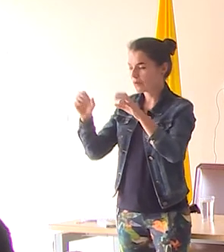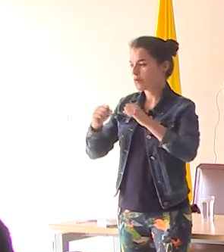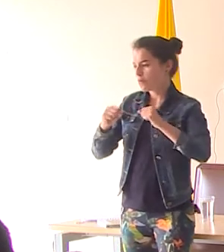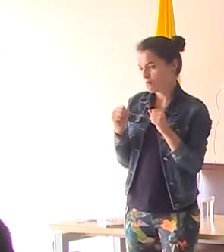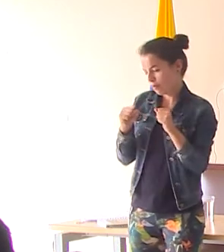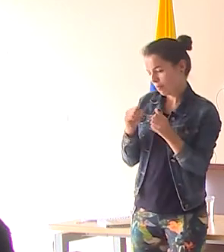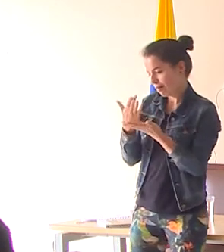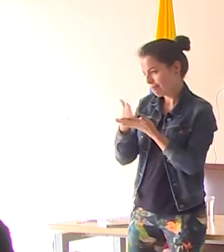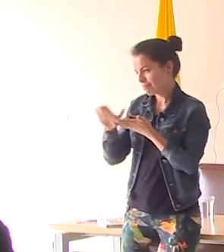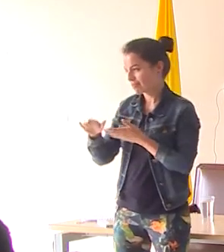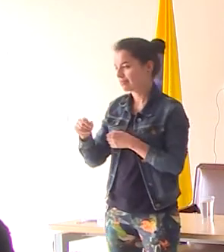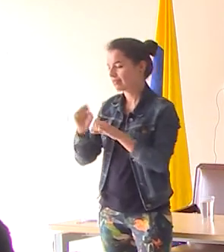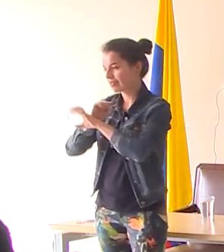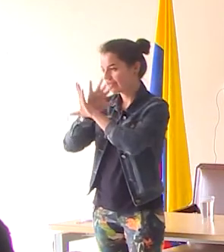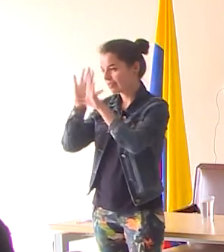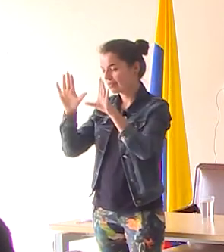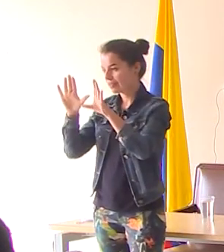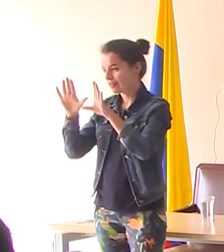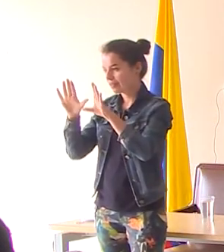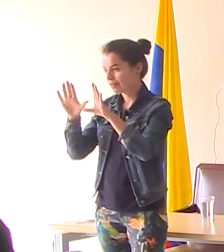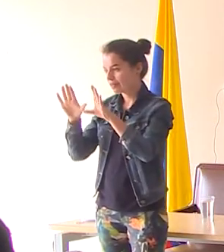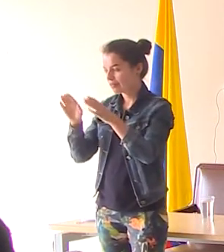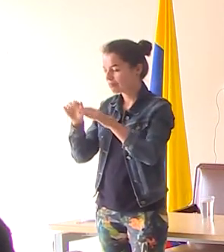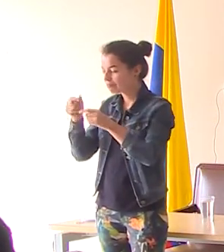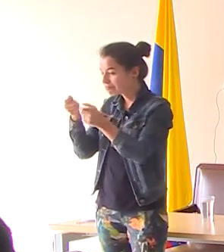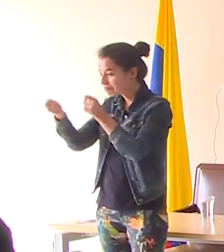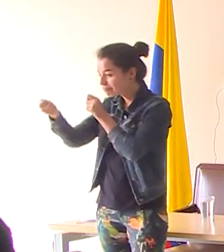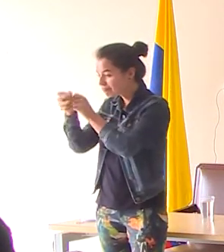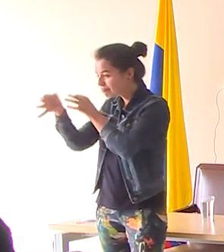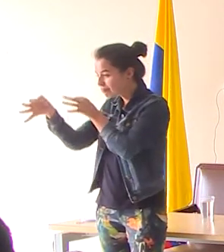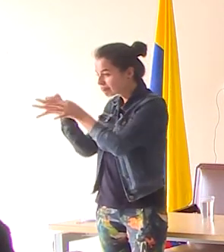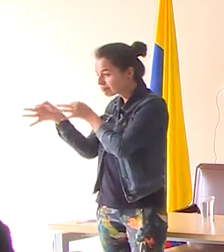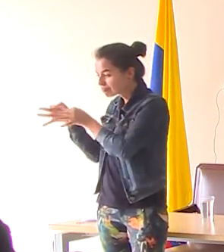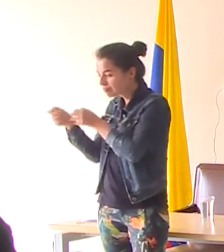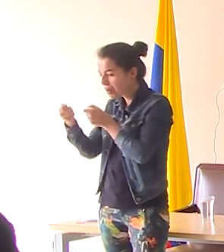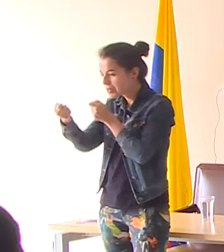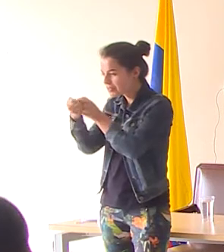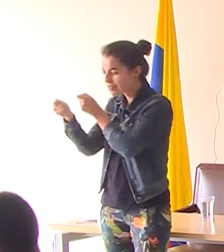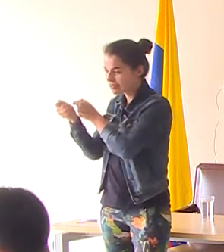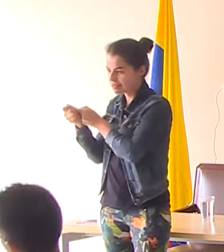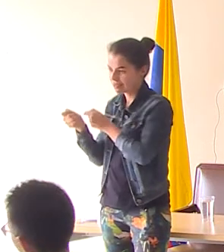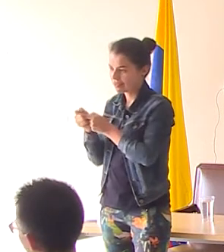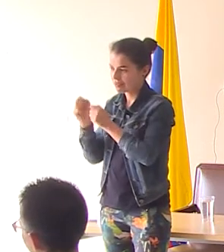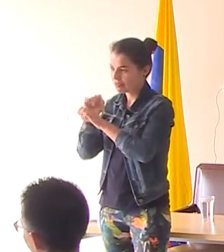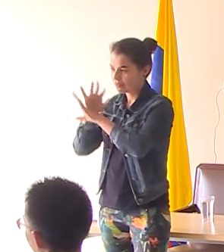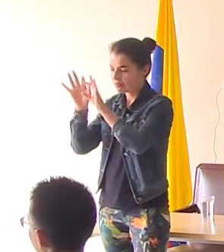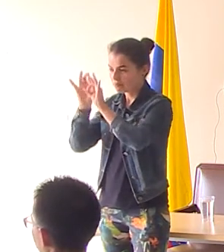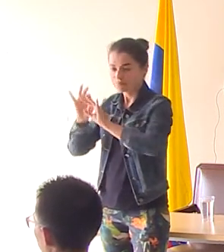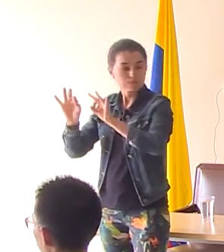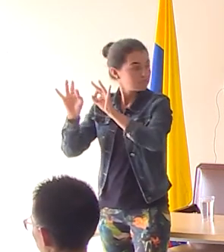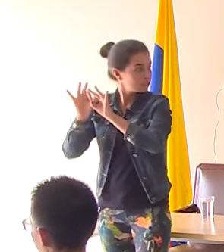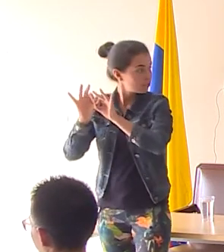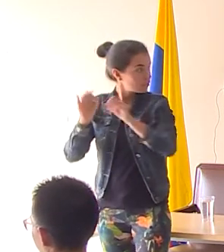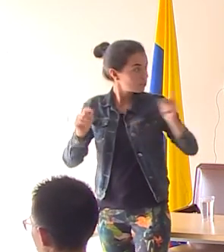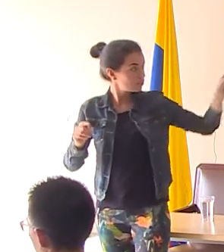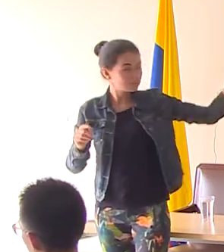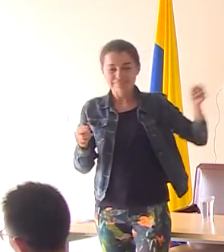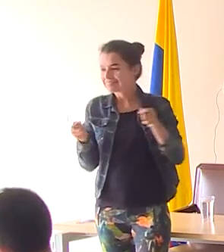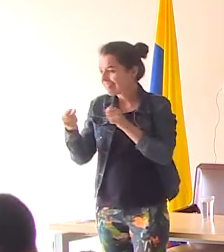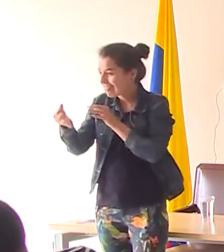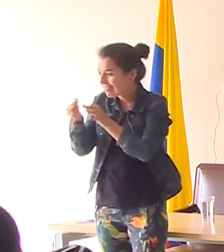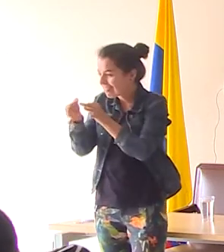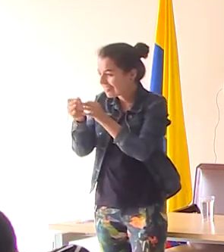obviamente de esta región metropolitana está concentrada sobre este y la apuesta es vamos poder